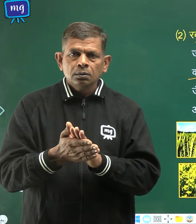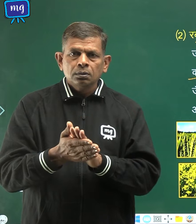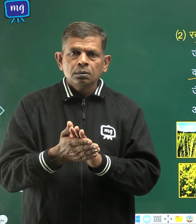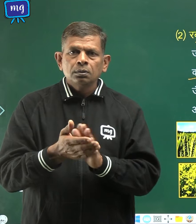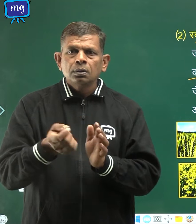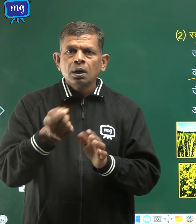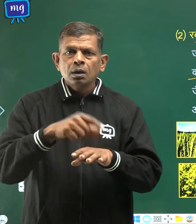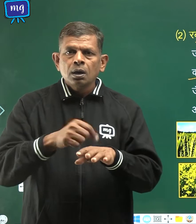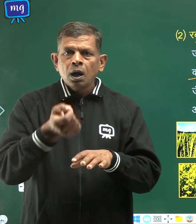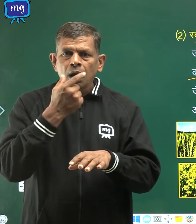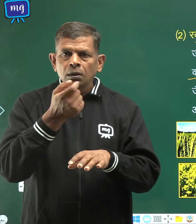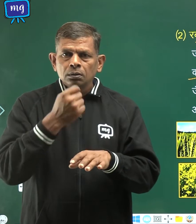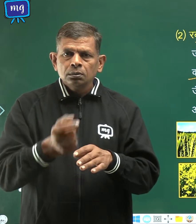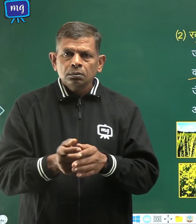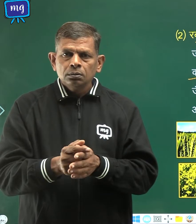चना,